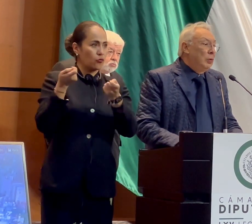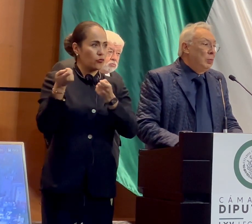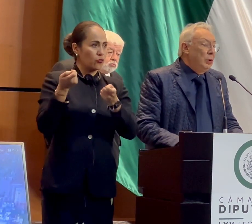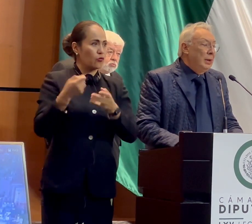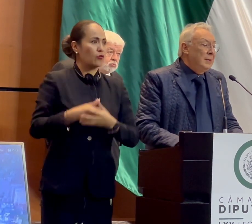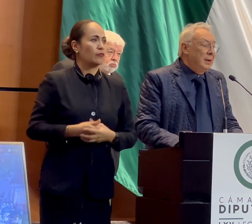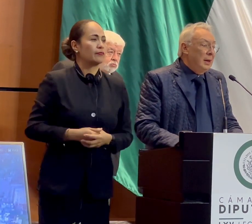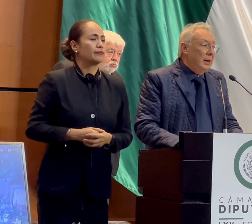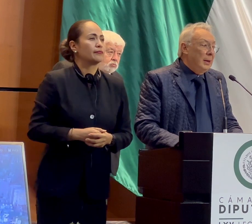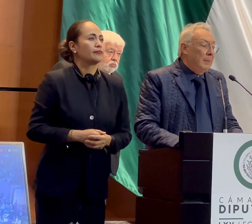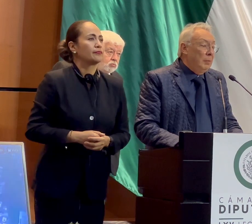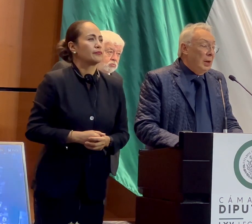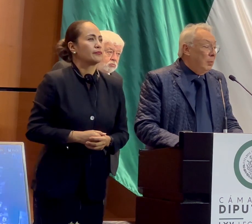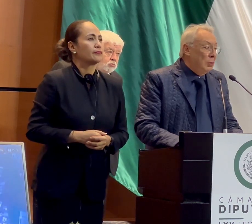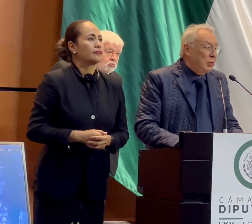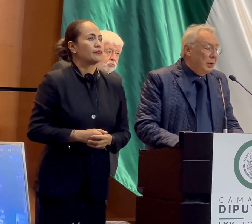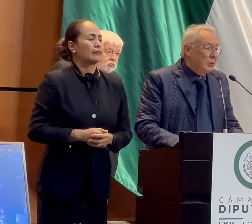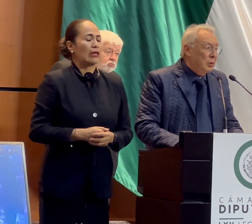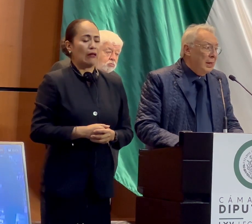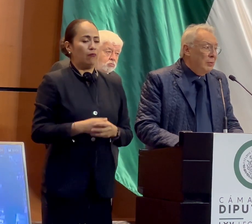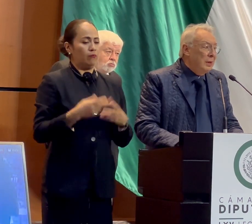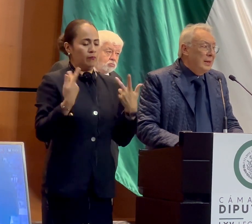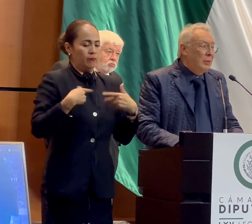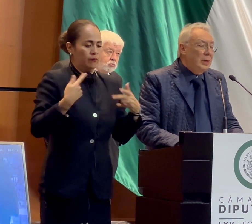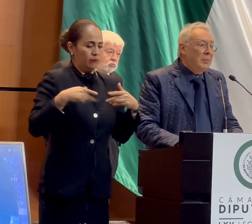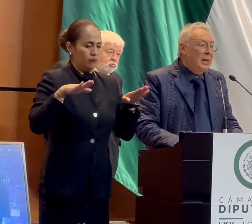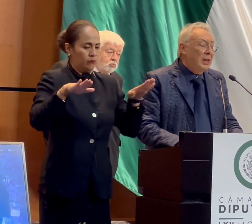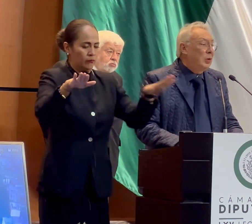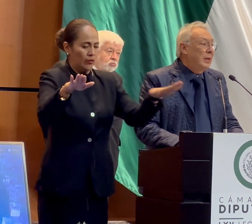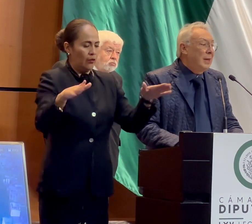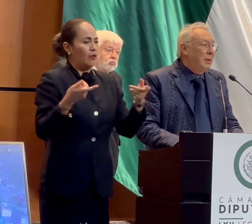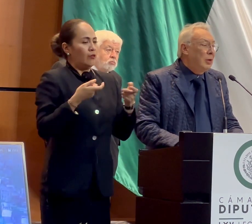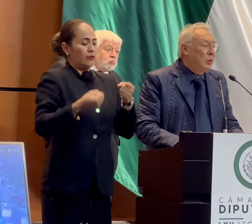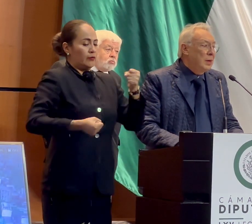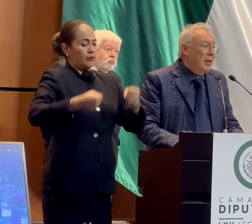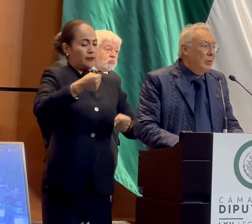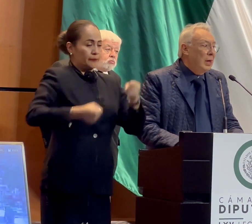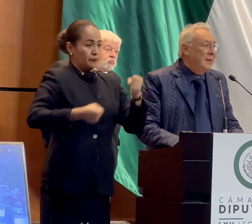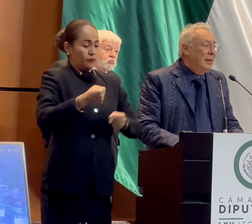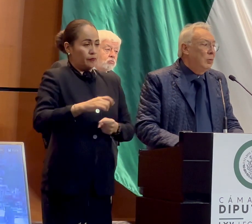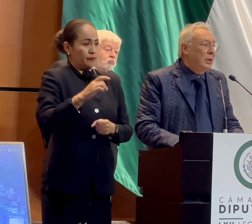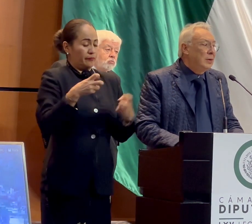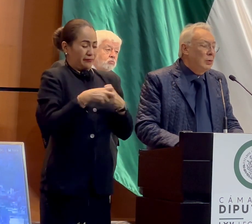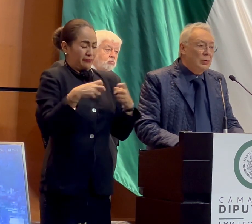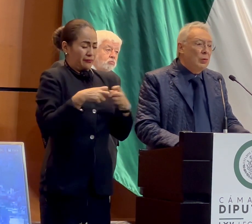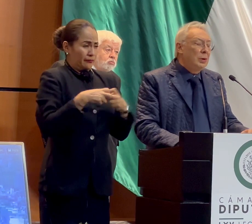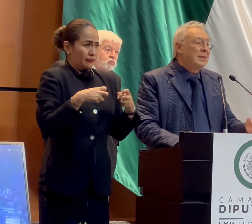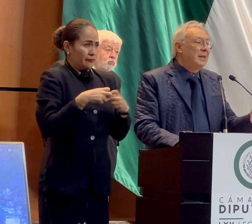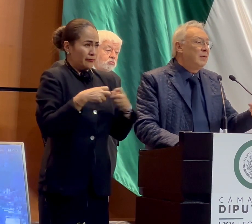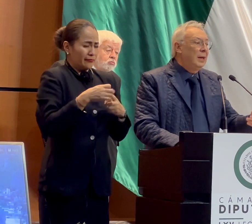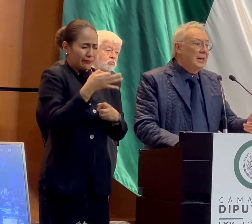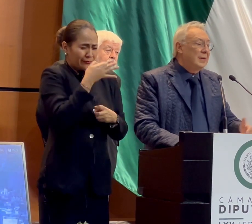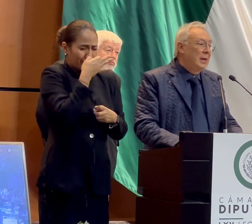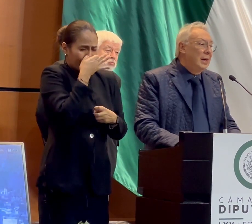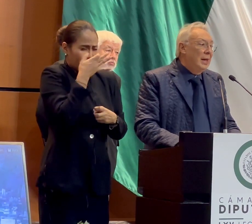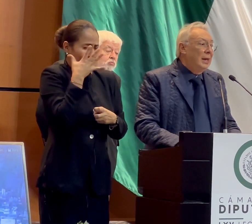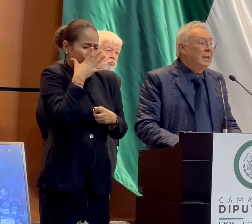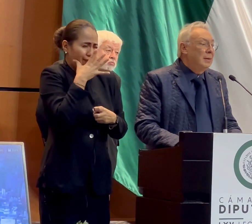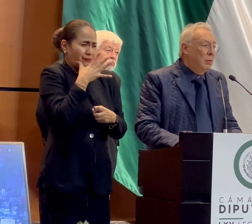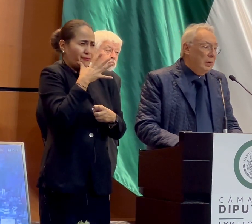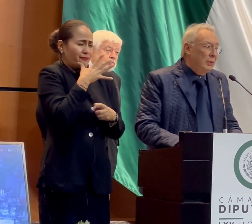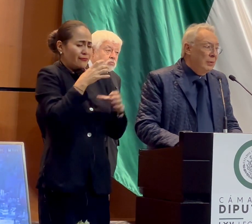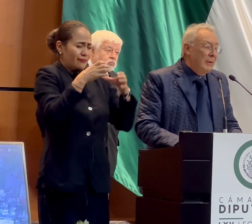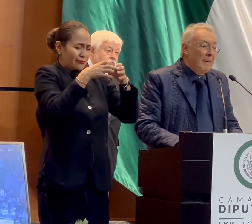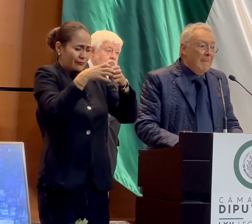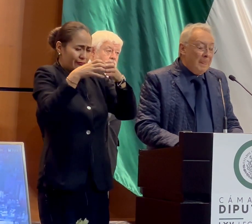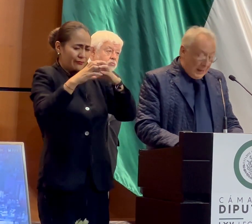un piloto muy nervioso y asustado, diciendo que se había cruzado casi colisión con unas esferas en